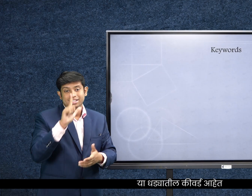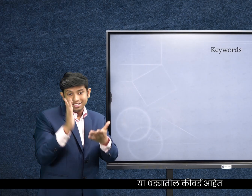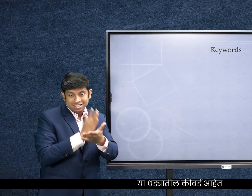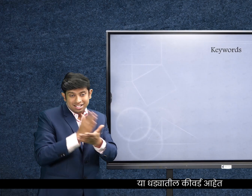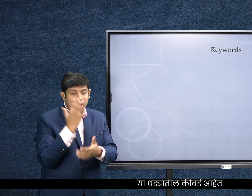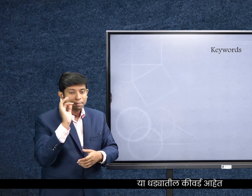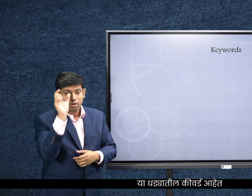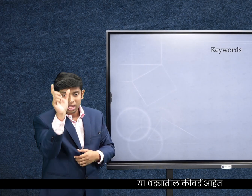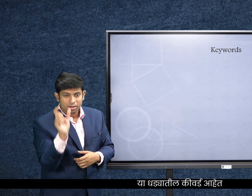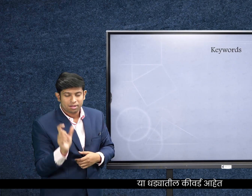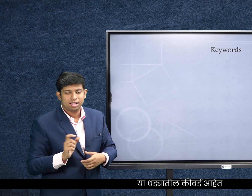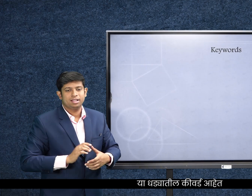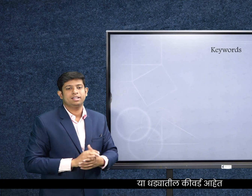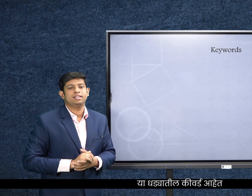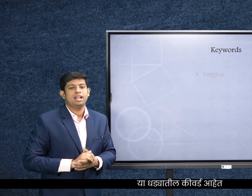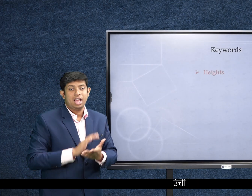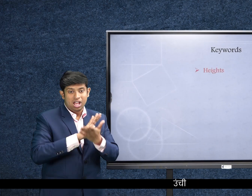या धड्यातील कीवर्ड आहेत उंची,